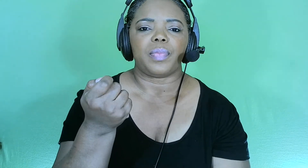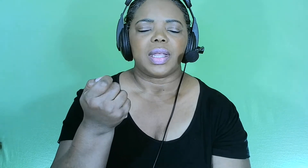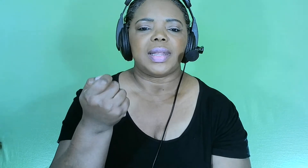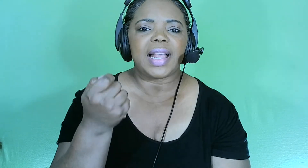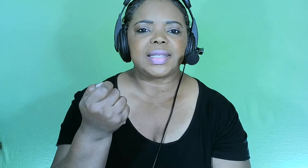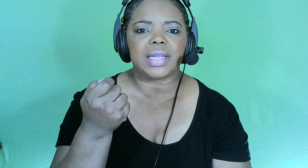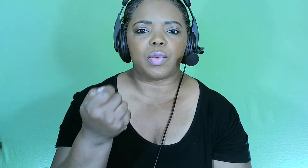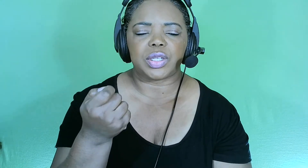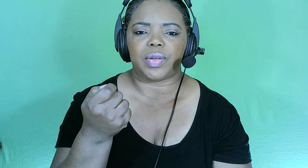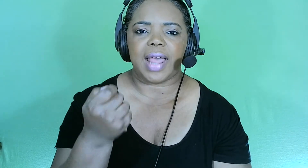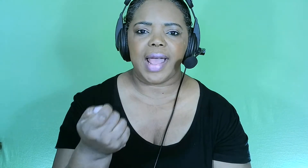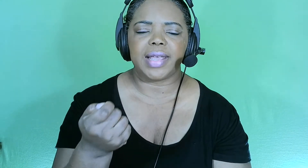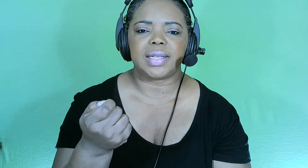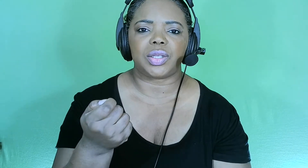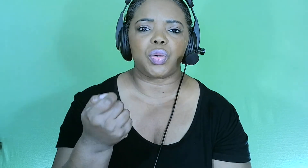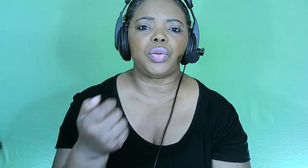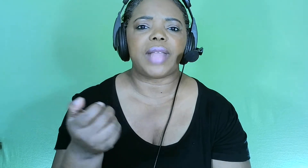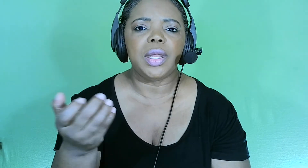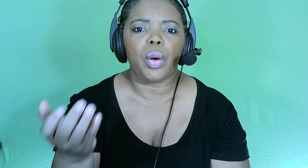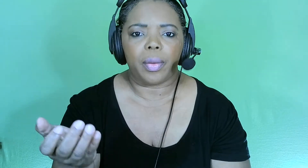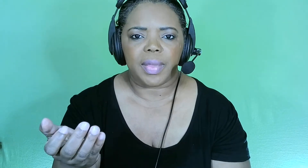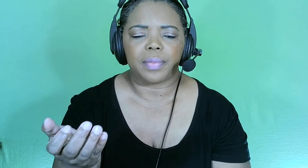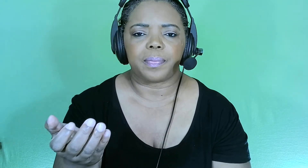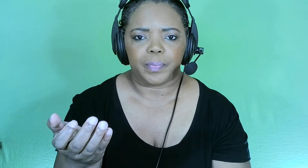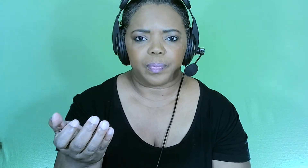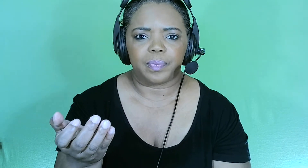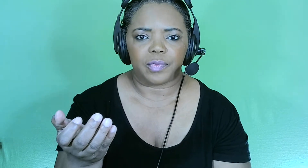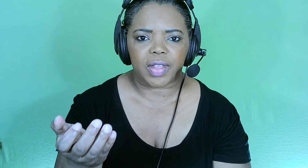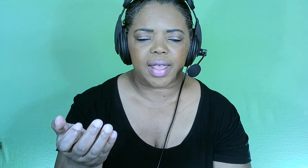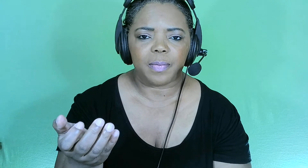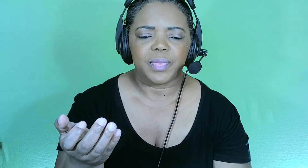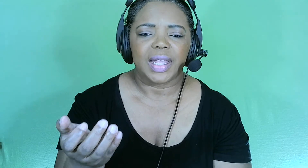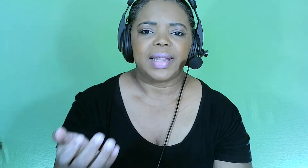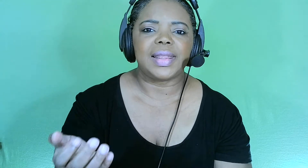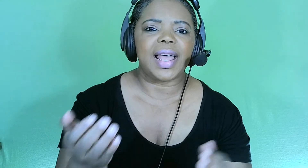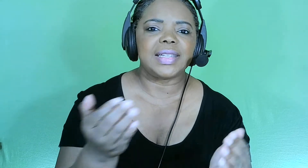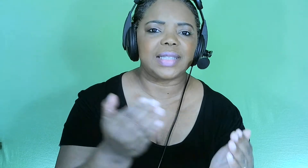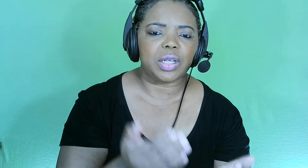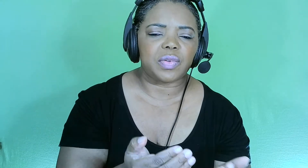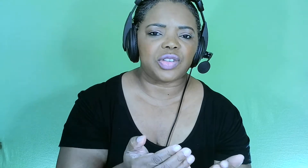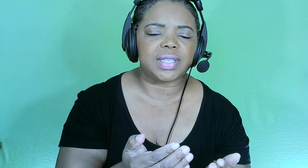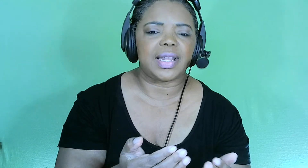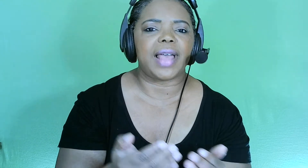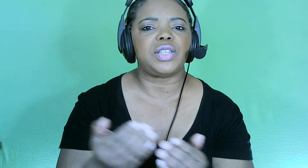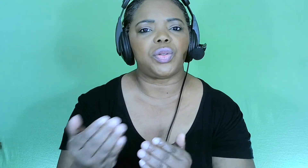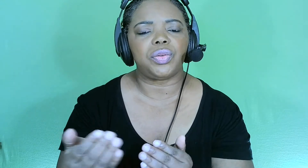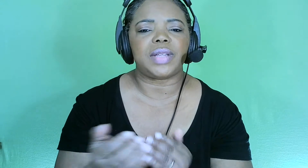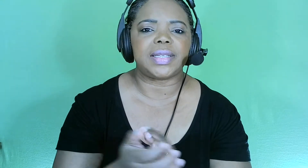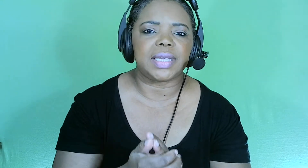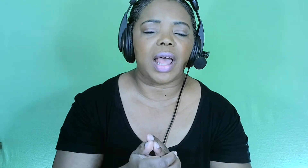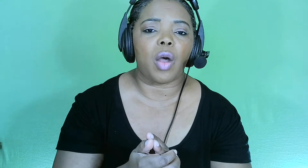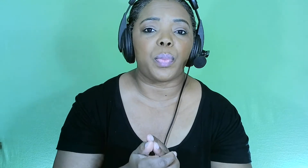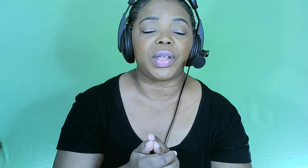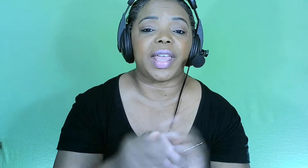exemplo, nas línguas orais, tudo tem nome, nas línguas de sinais tudo tem sinal, porque